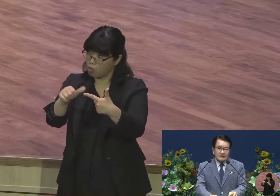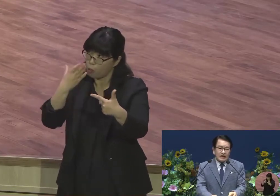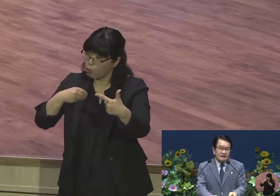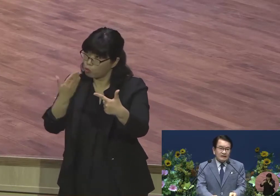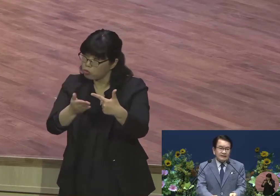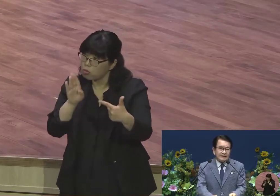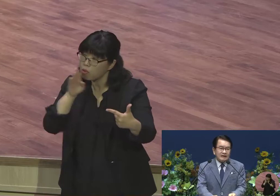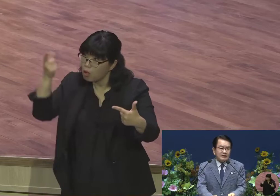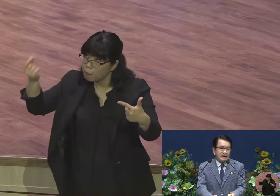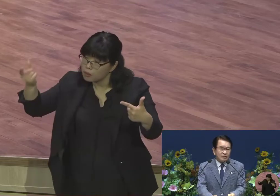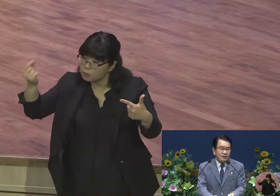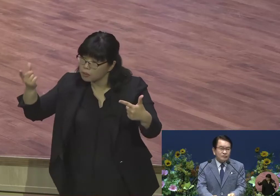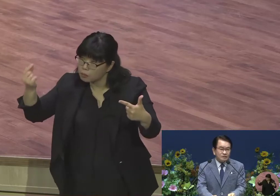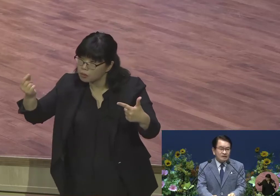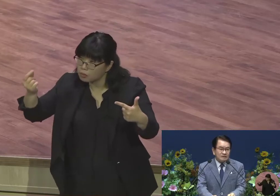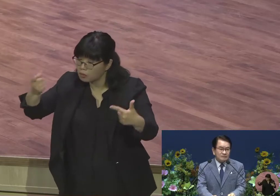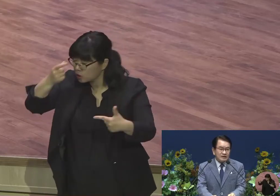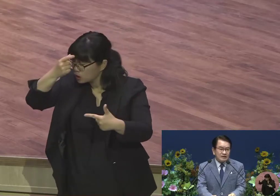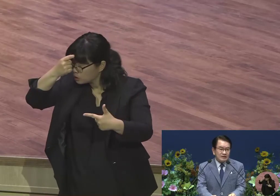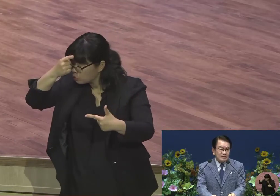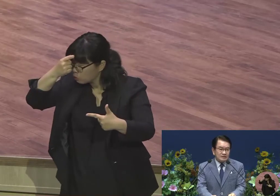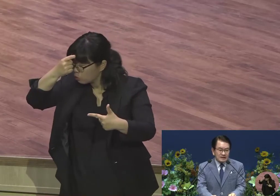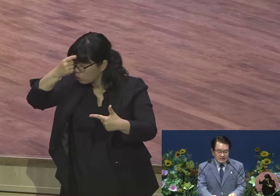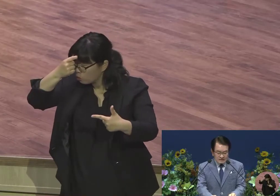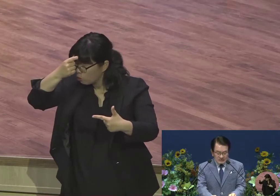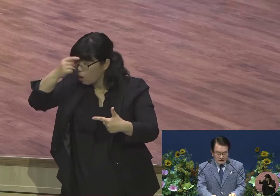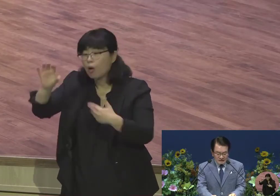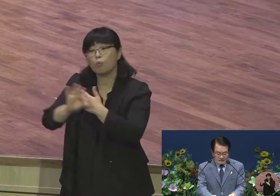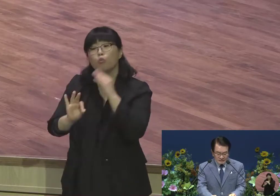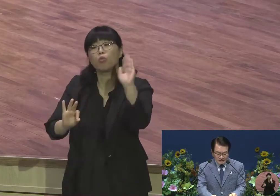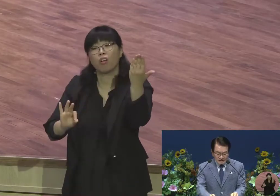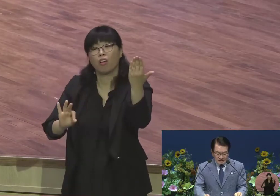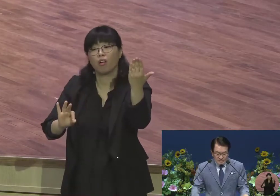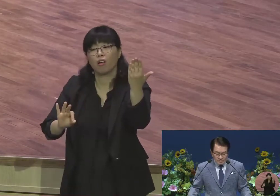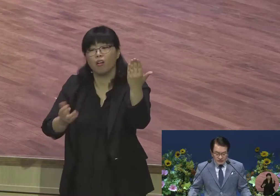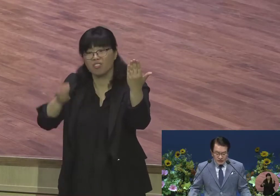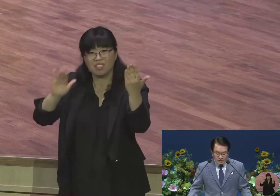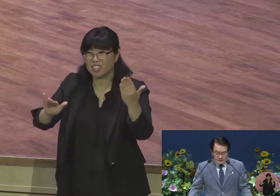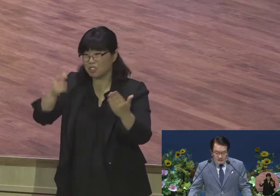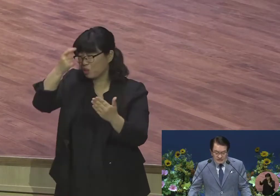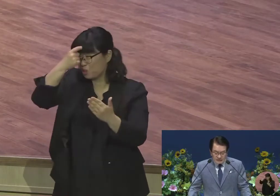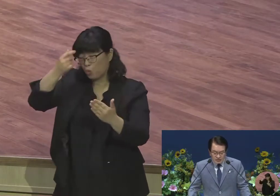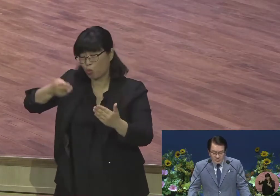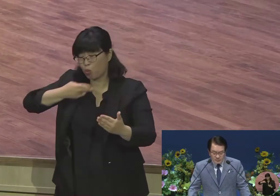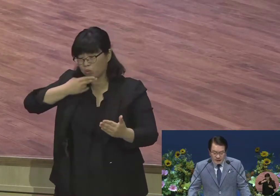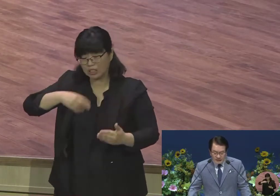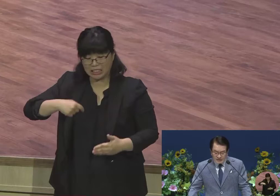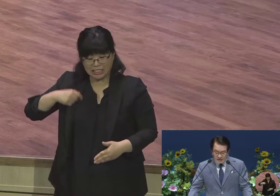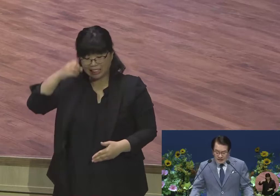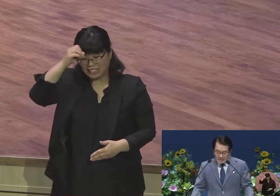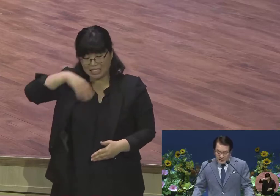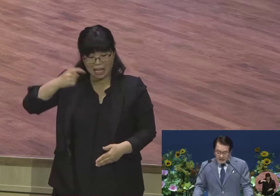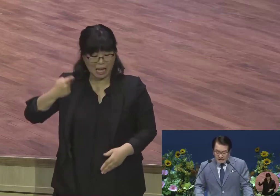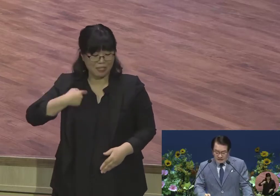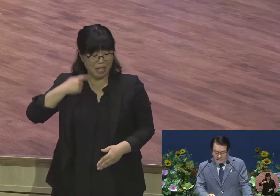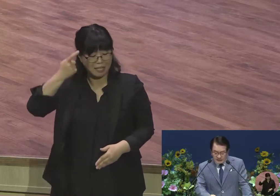자기 계산대로만 움직였습니다 자기 생각대로 결국 야곱이 장자의 축복을